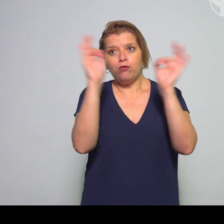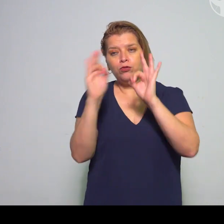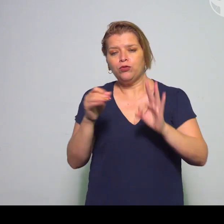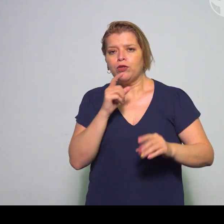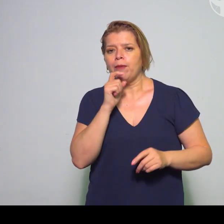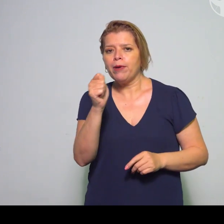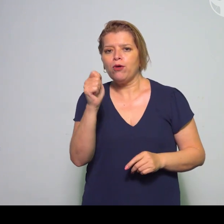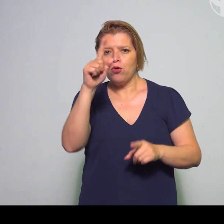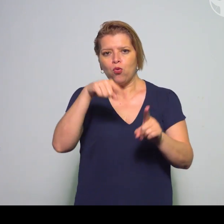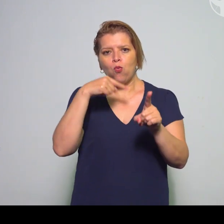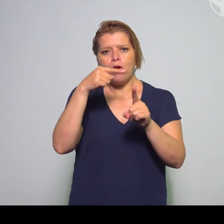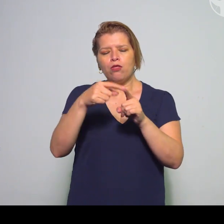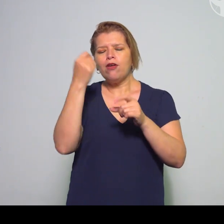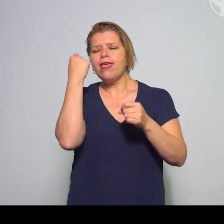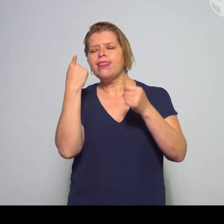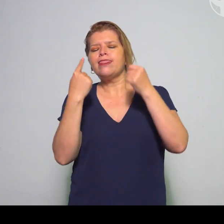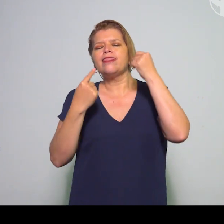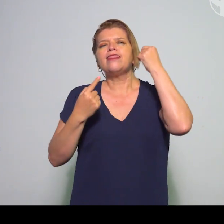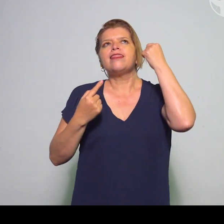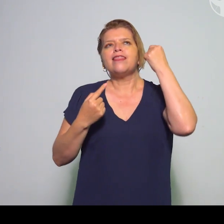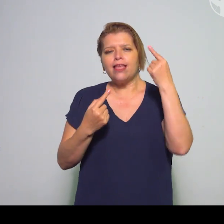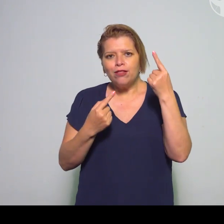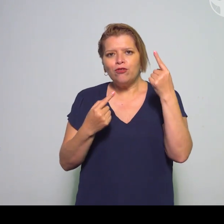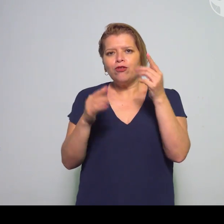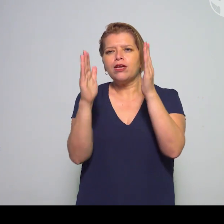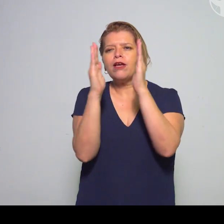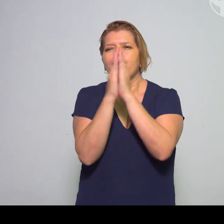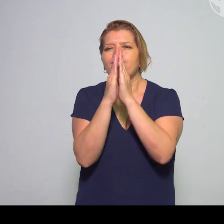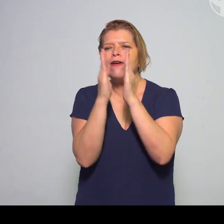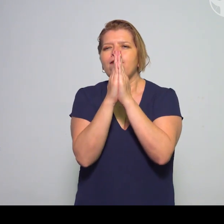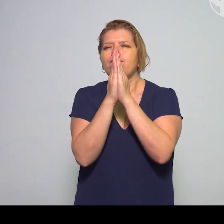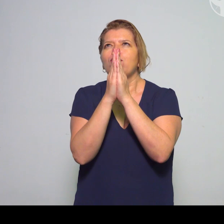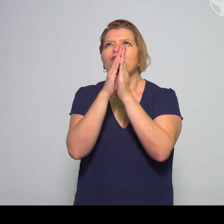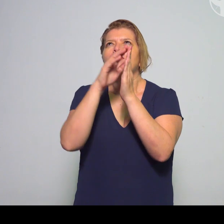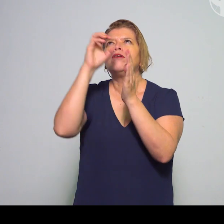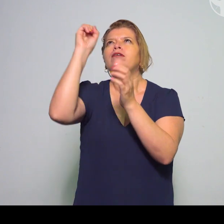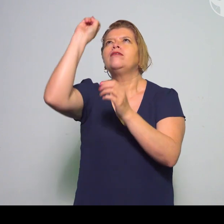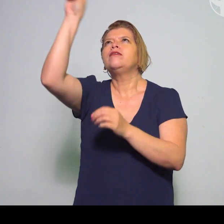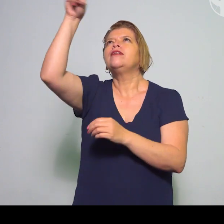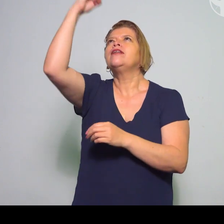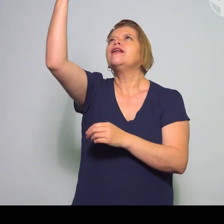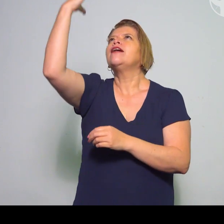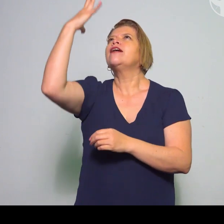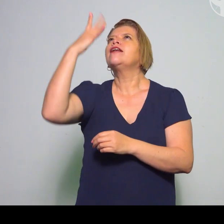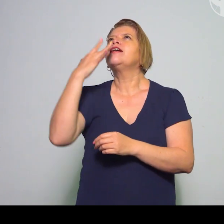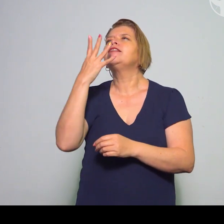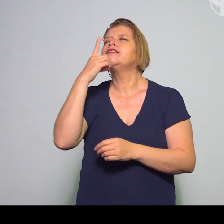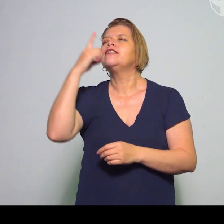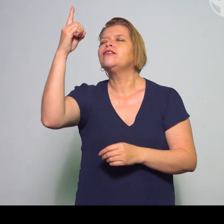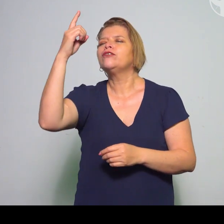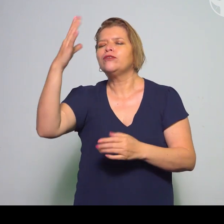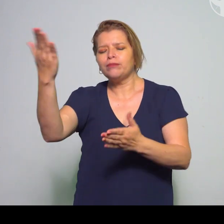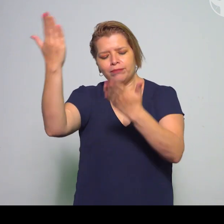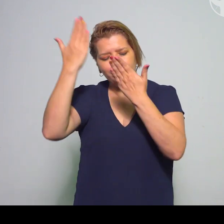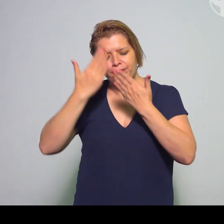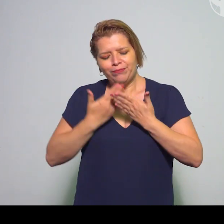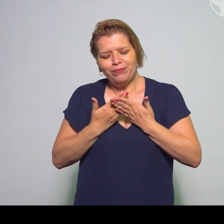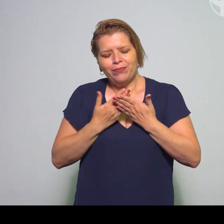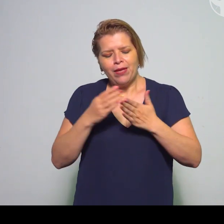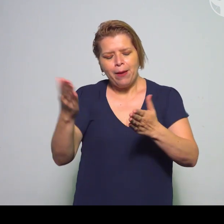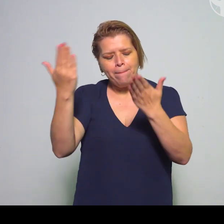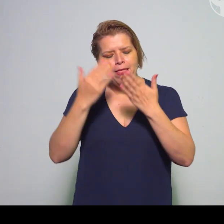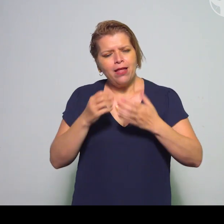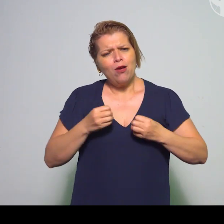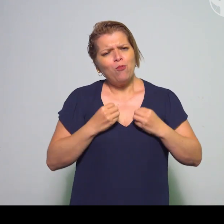realmente funciona mejor entonces cuando comprendo que ese favor inmerecido llamado gracia me alcanzó y me da